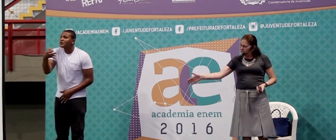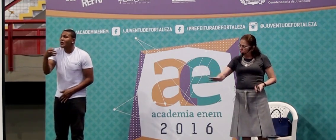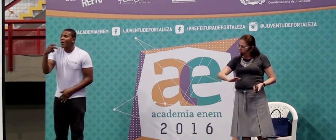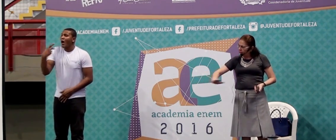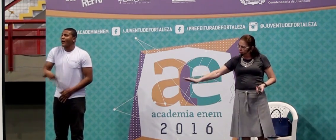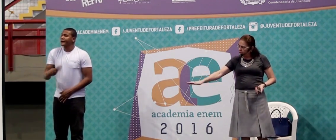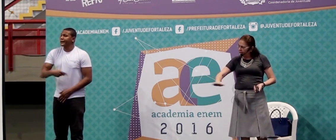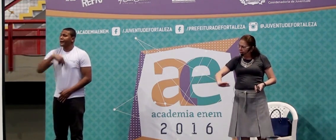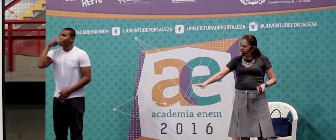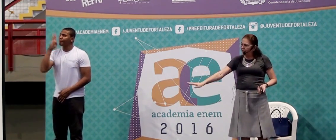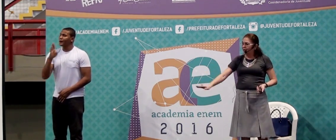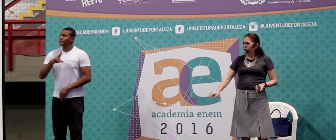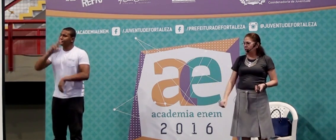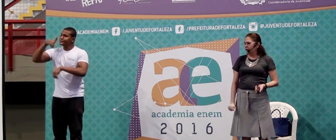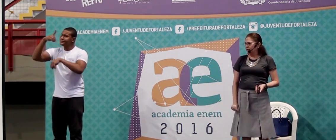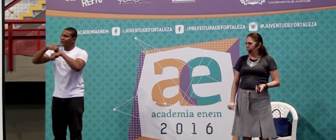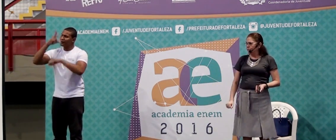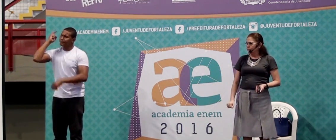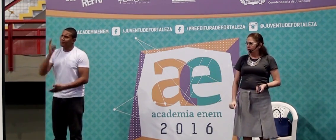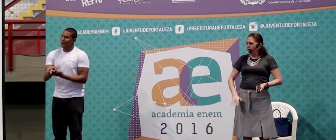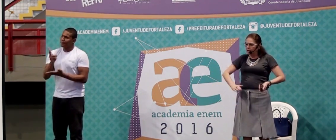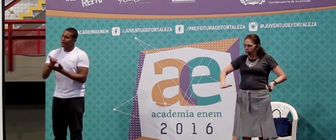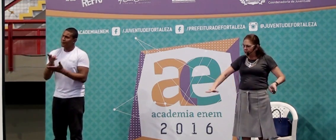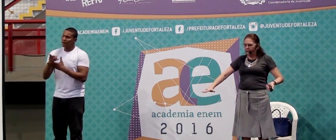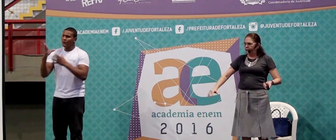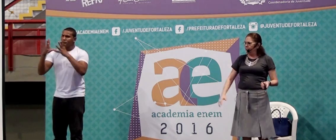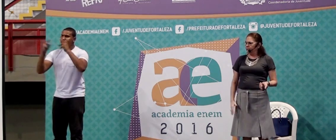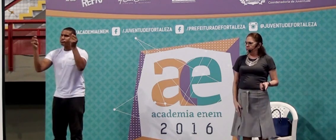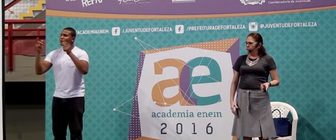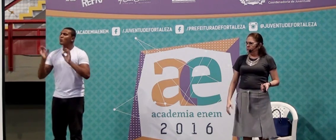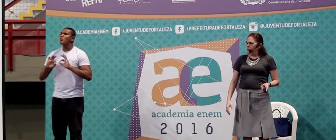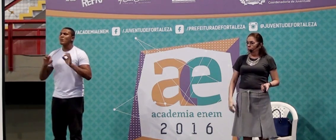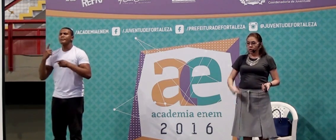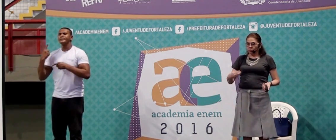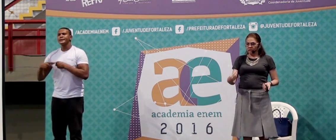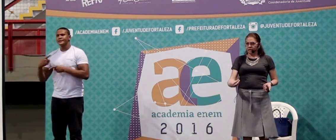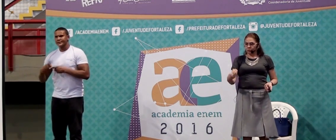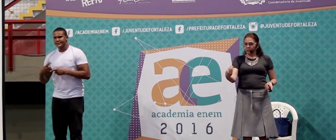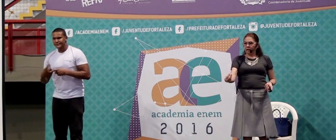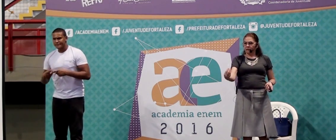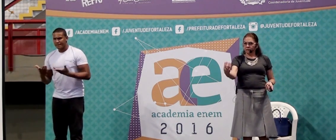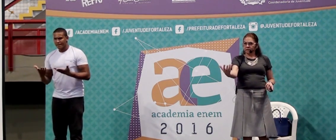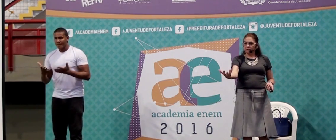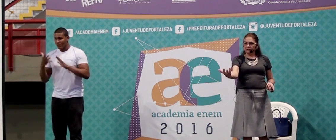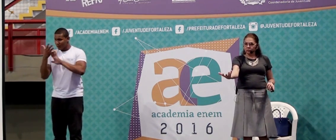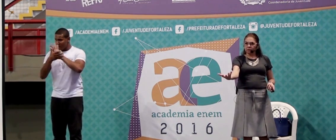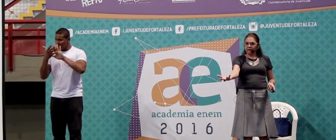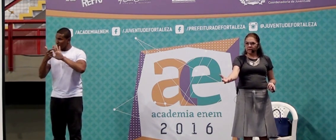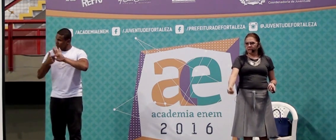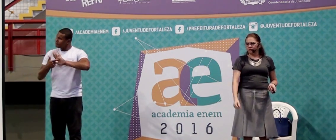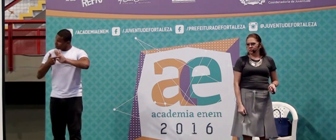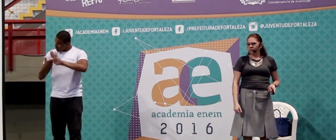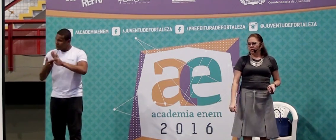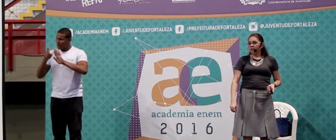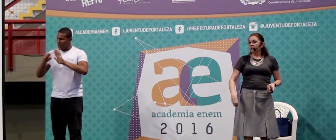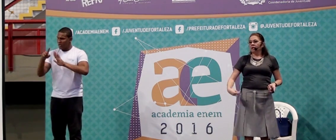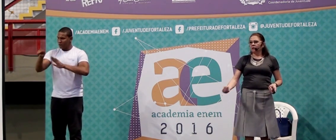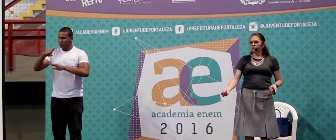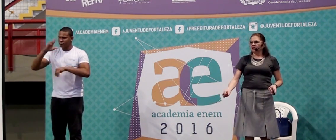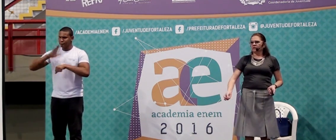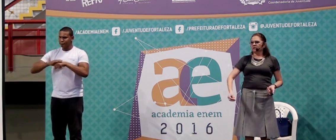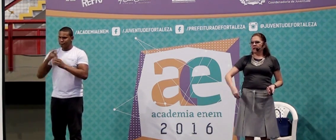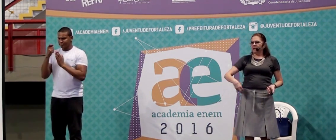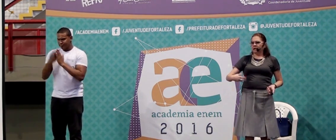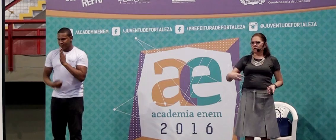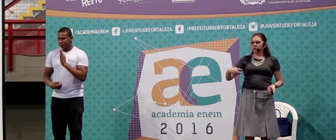no Brasil? Ela não é erradicada, ela não acaba. O que o texto quer que você discuta é isso. E